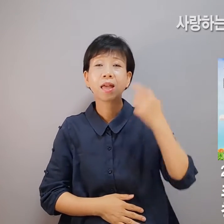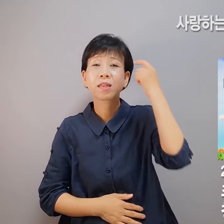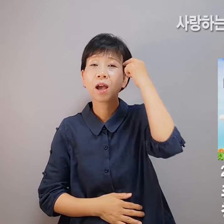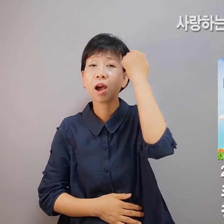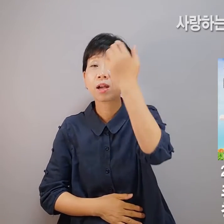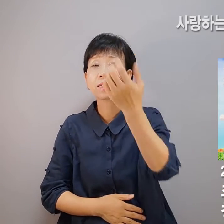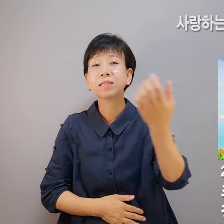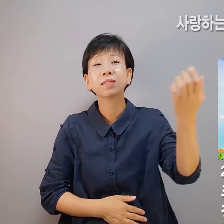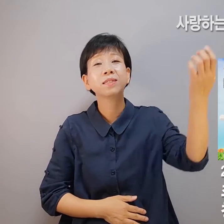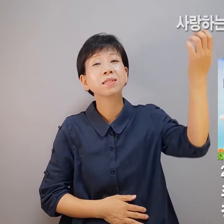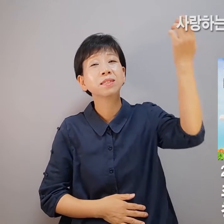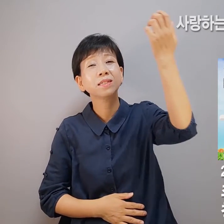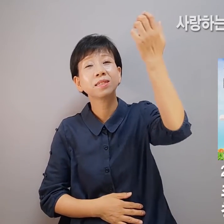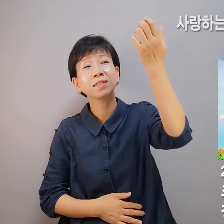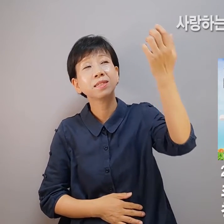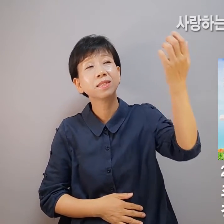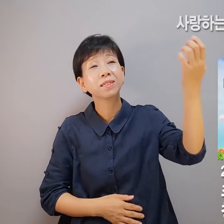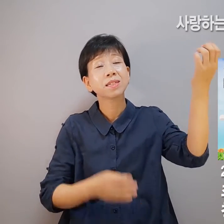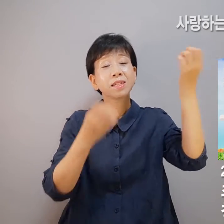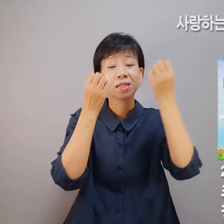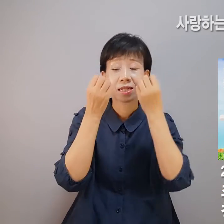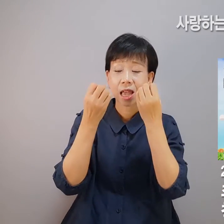내 영을